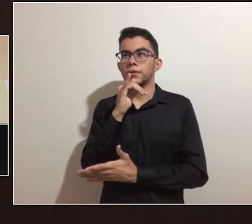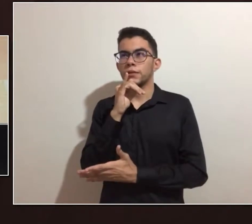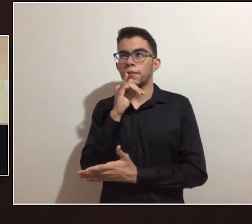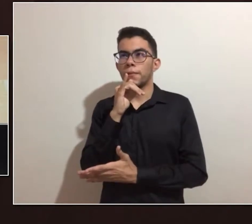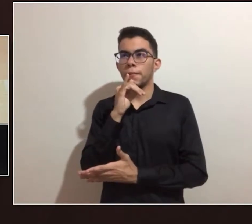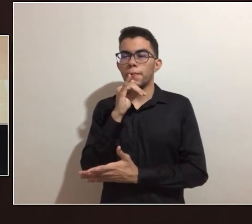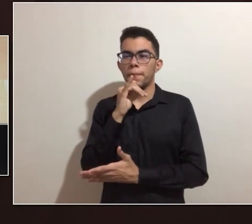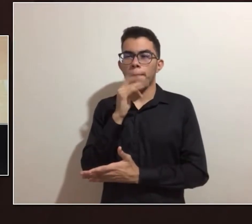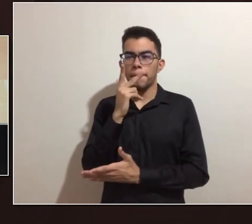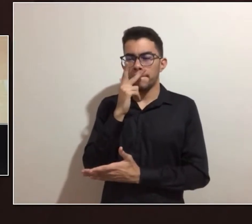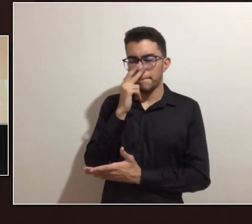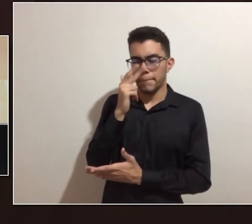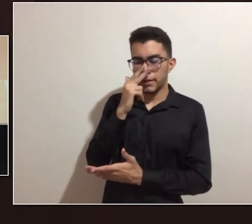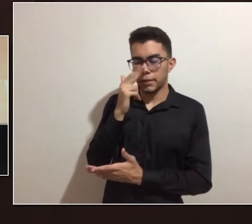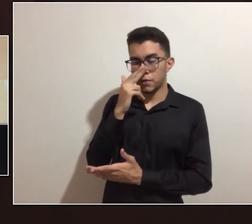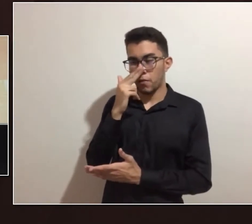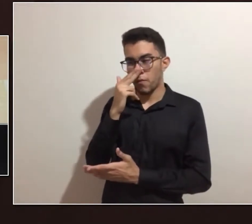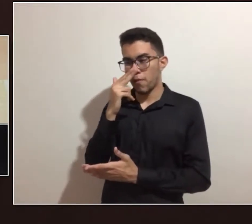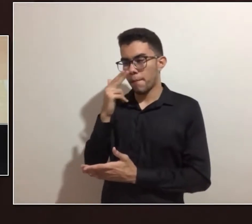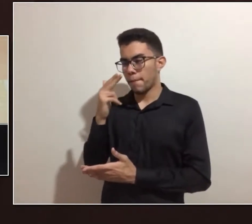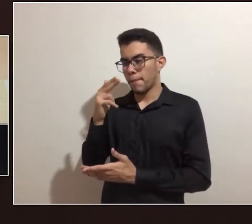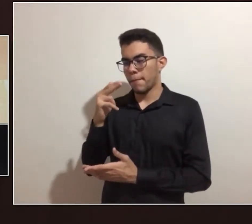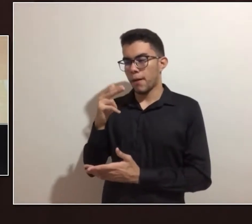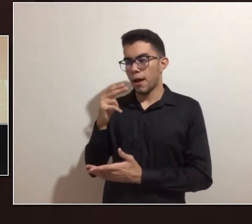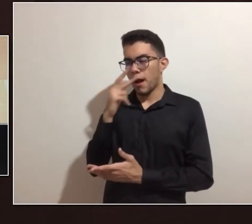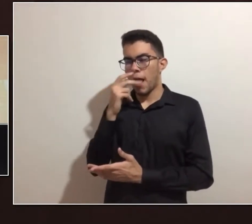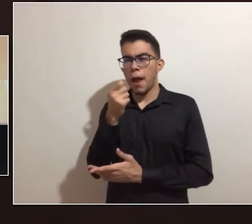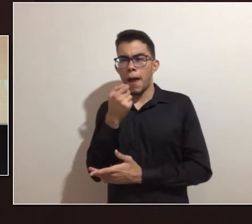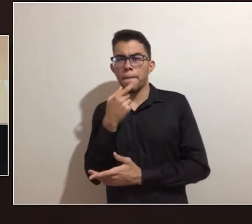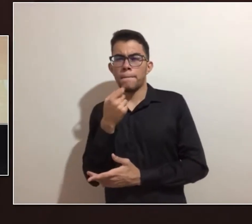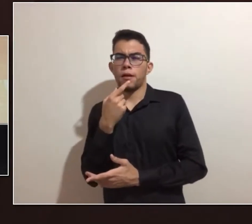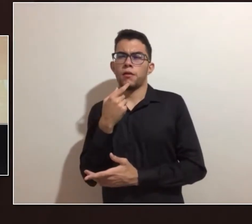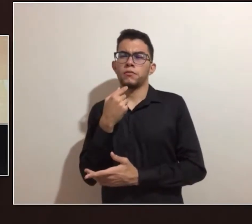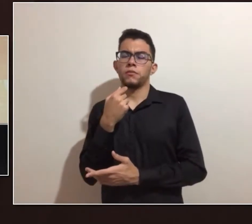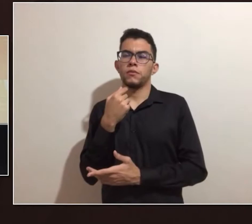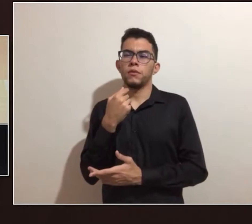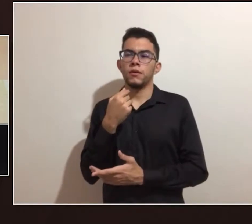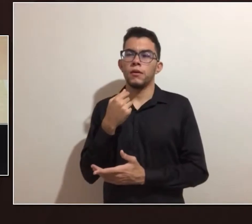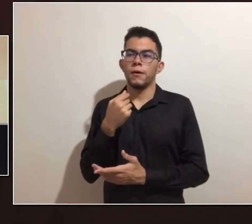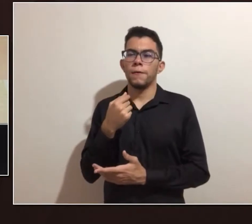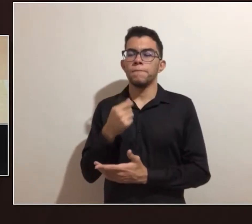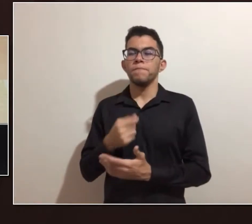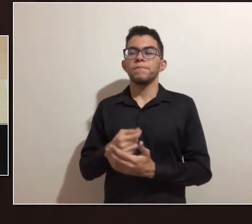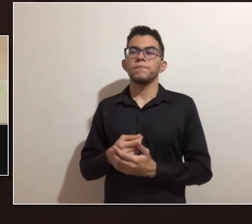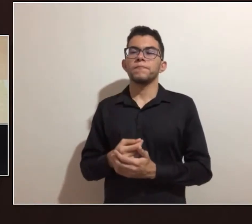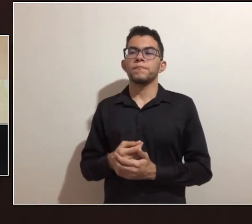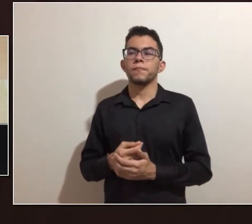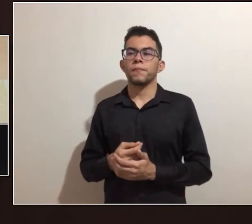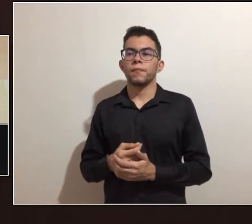também efeito anti-inflamatório. E também era uma